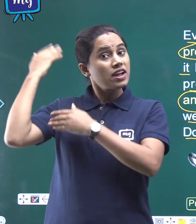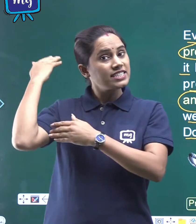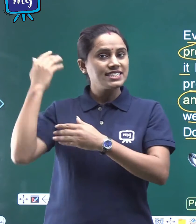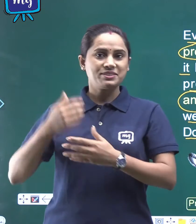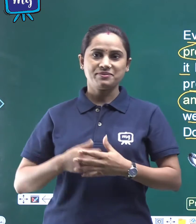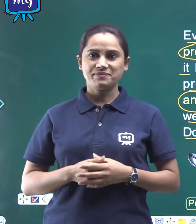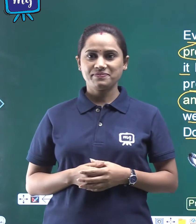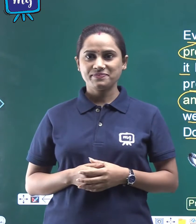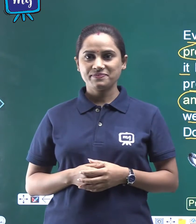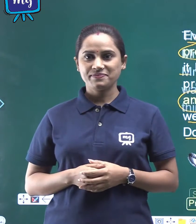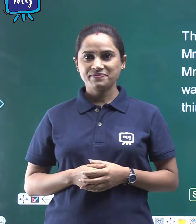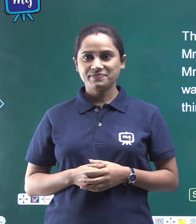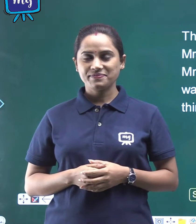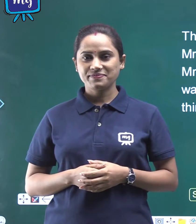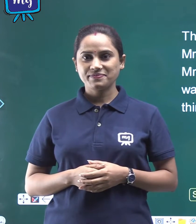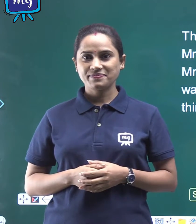प्राचीन.